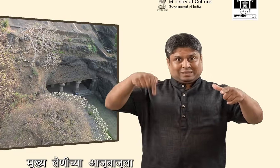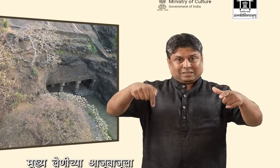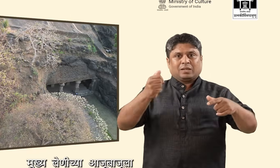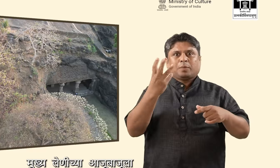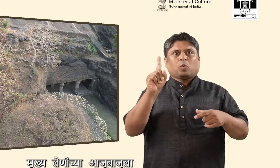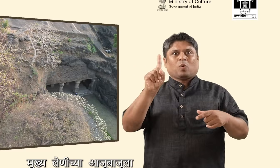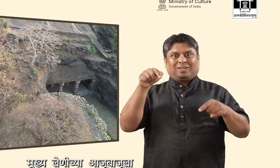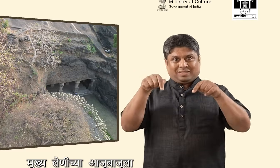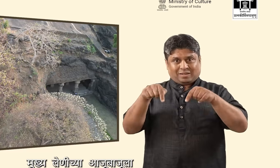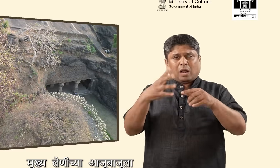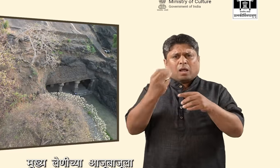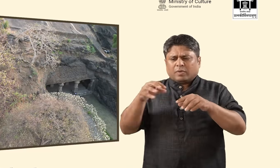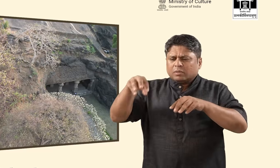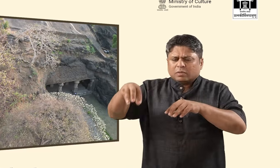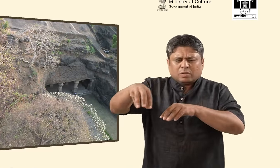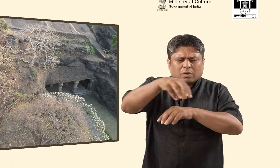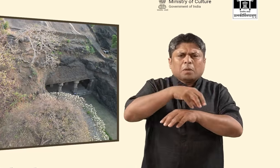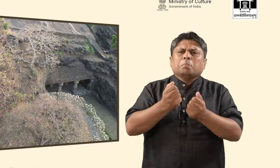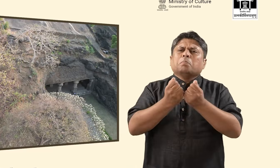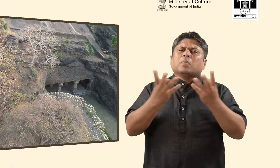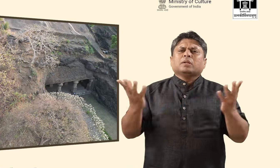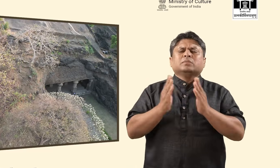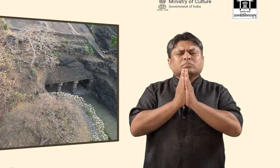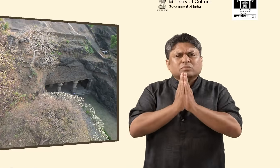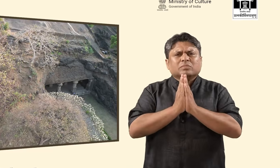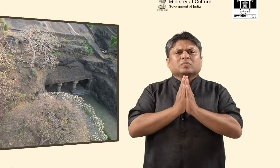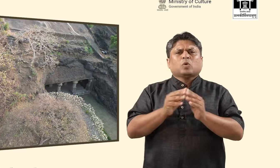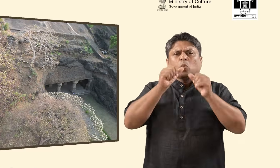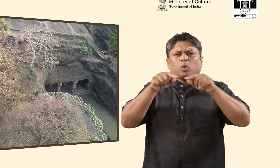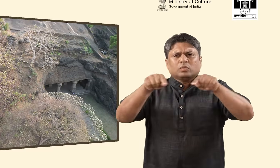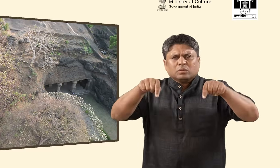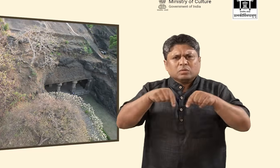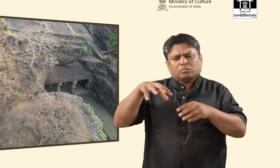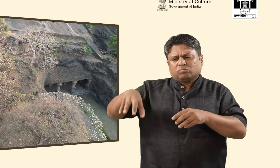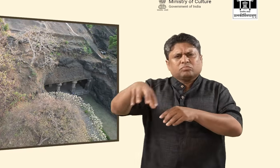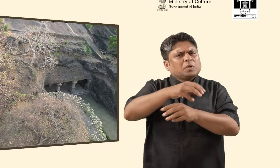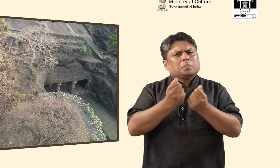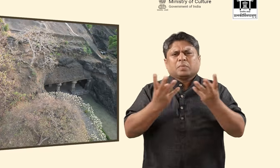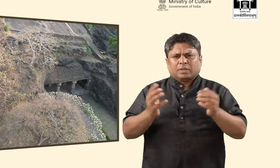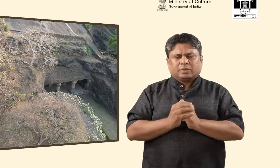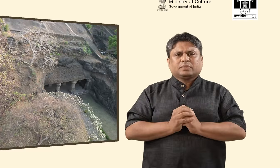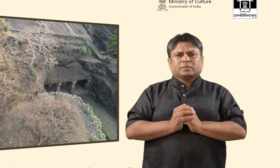मुख्य लेणीच्या आजूबाजूला उपलेण्या, शिल्पे आणि पाण्याच्या टाक्या आढळतात.